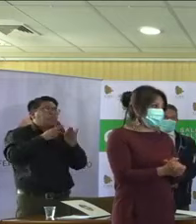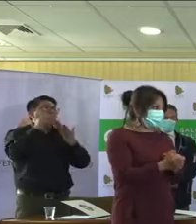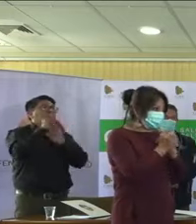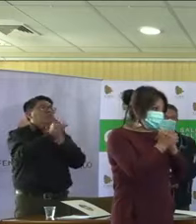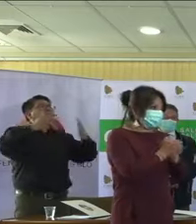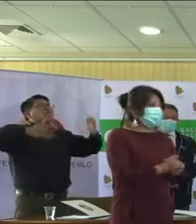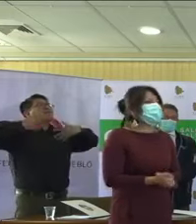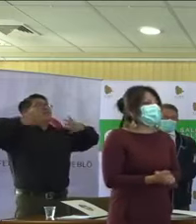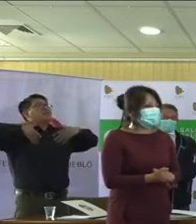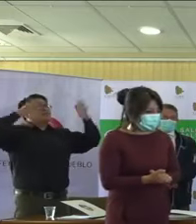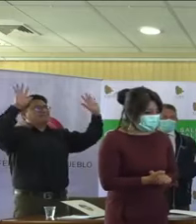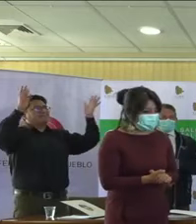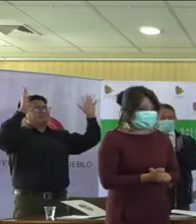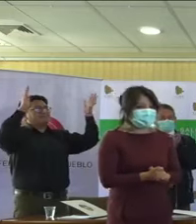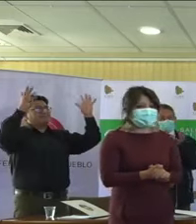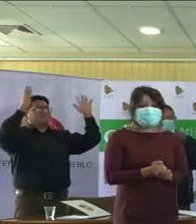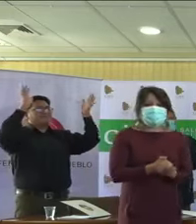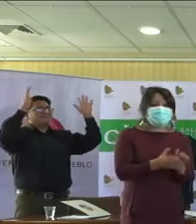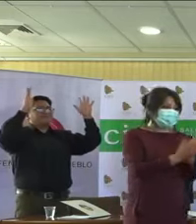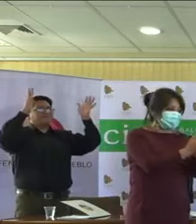felicidades.